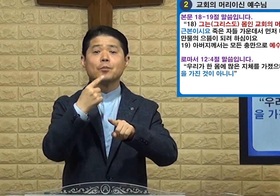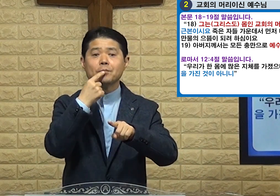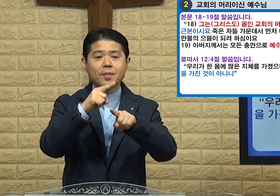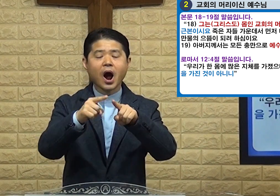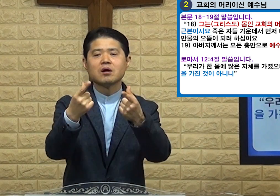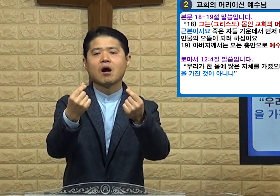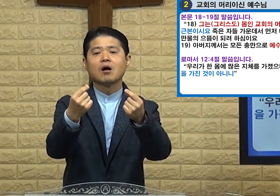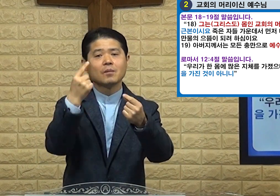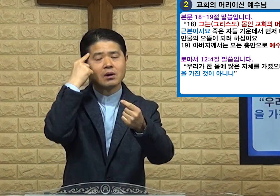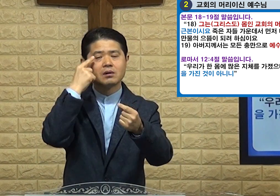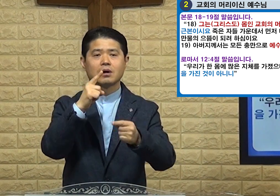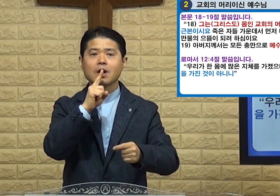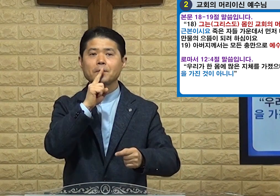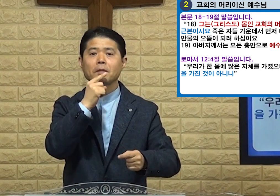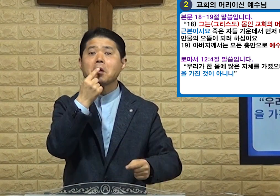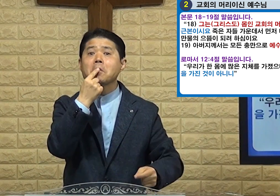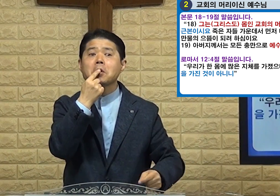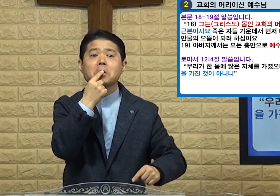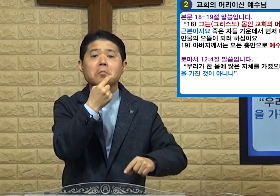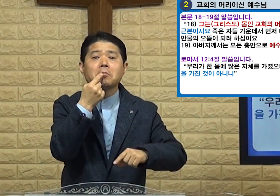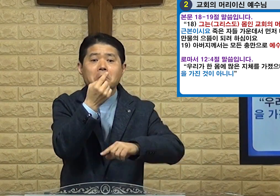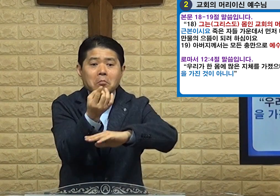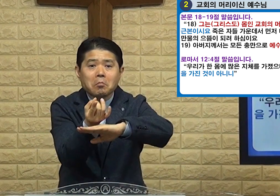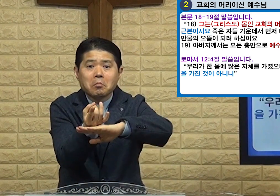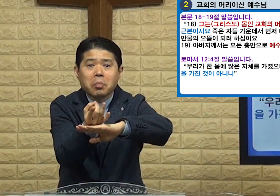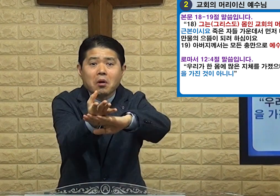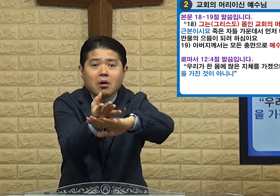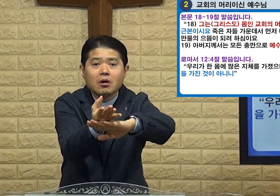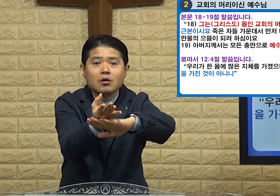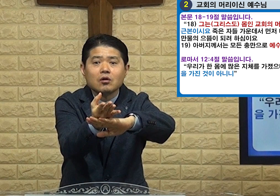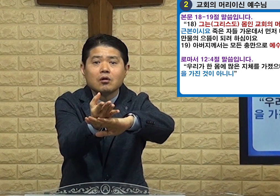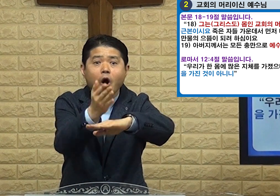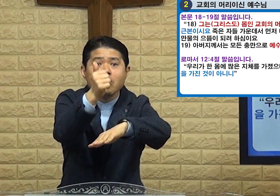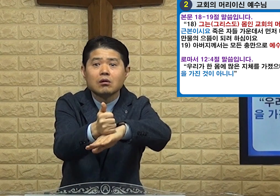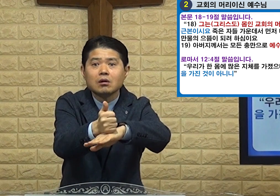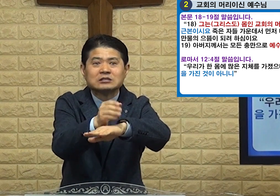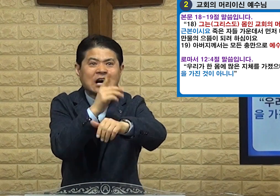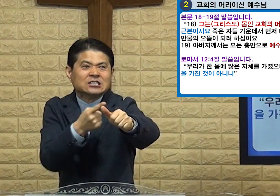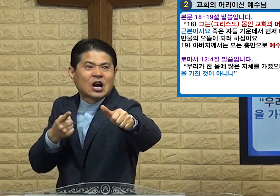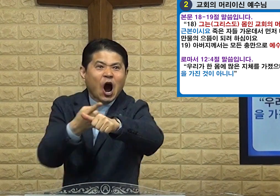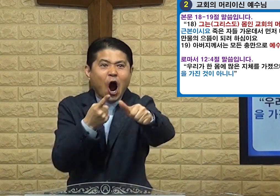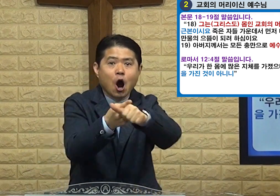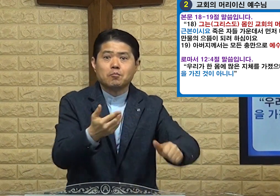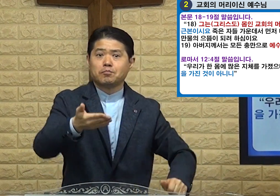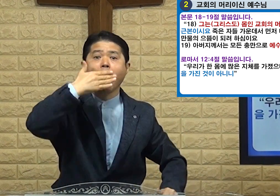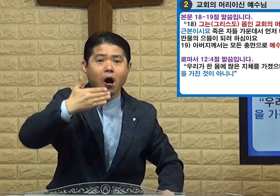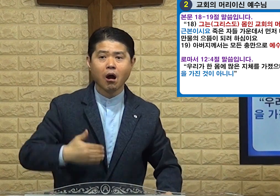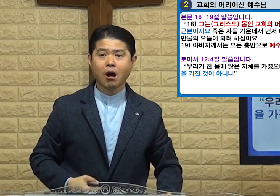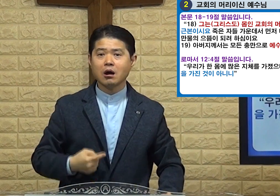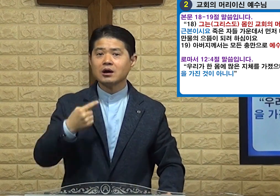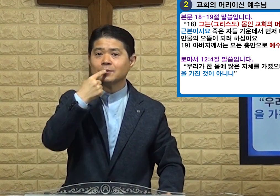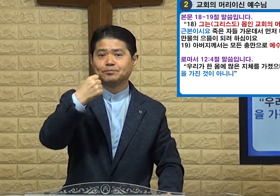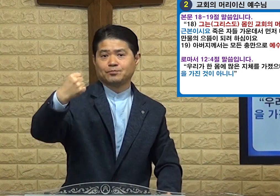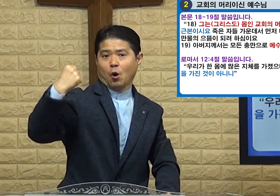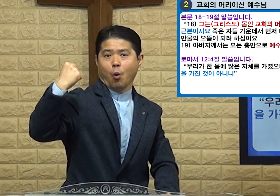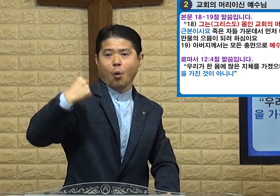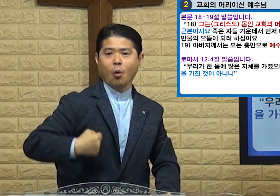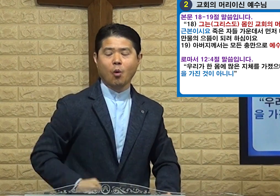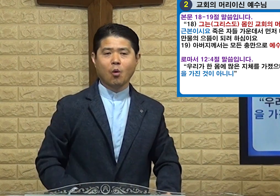무기를 만들고 이 입이 무기화로 갔습니다. 잘못 말하는 순간 사람들에게 상처를 줄 수 있는